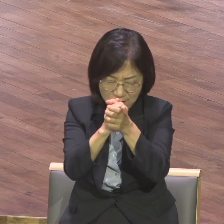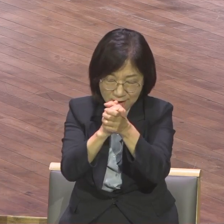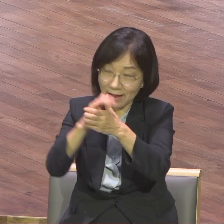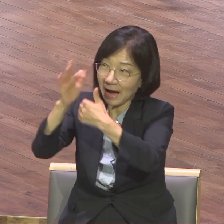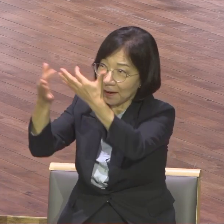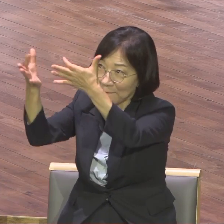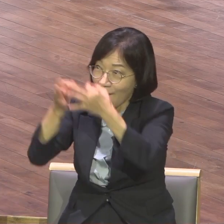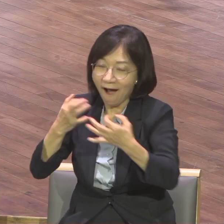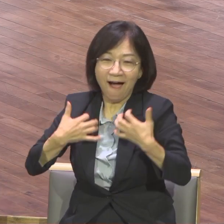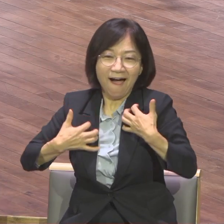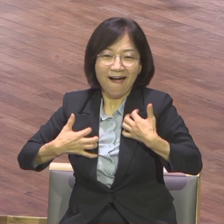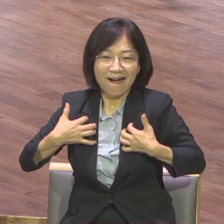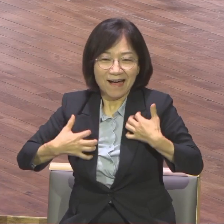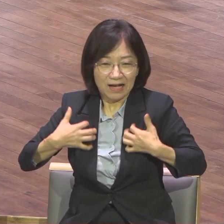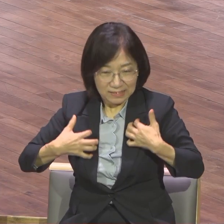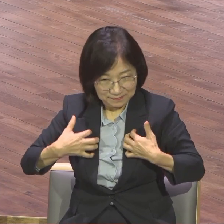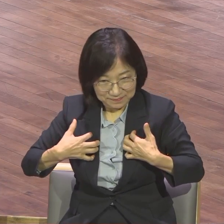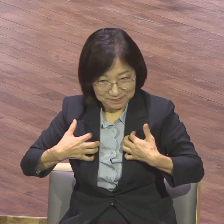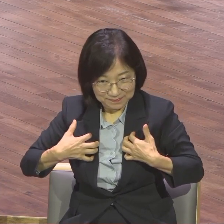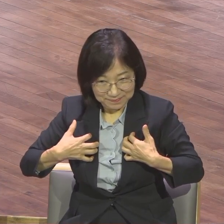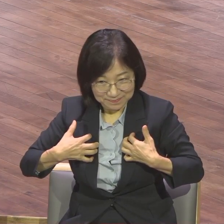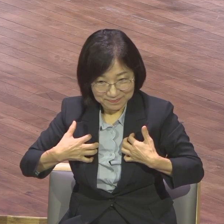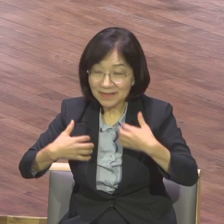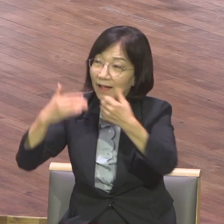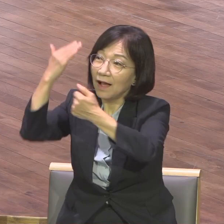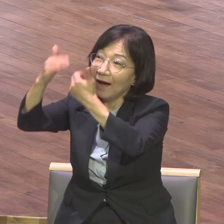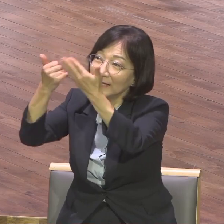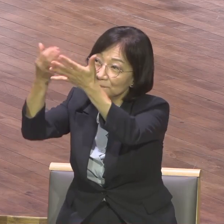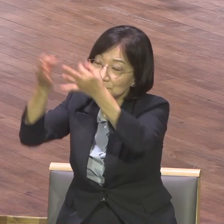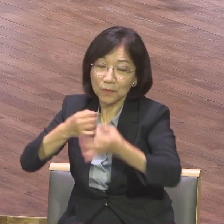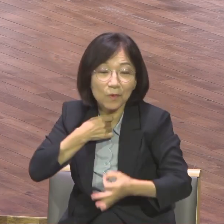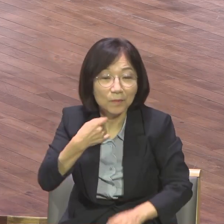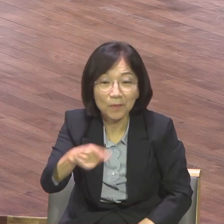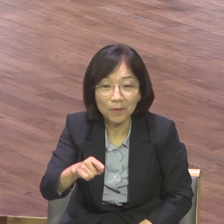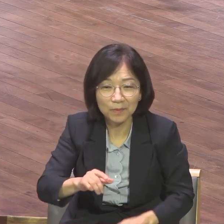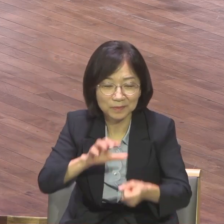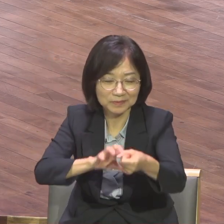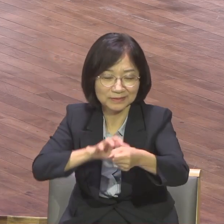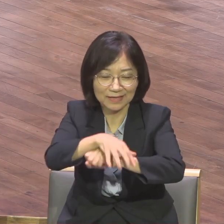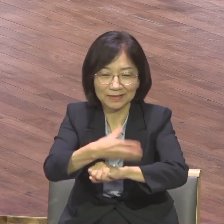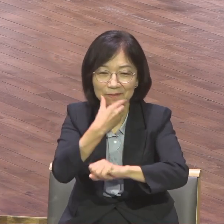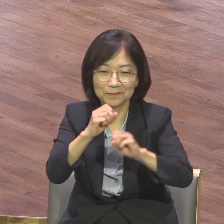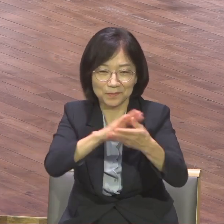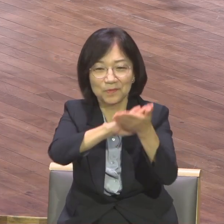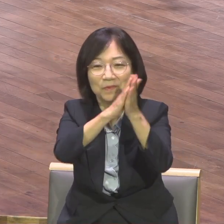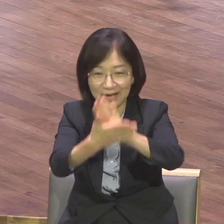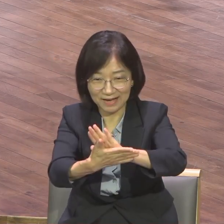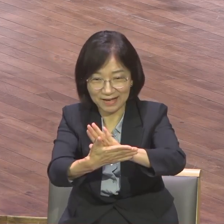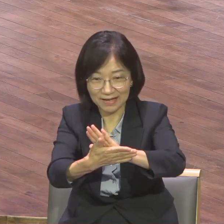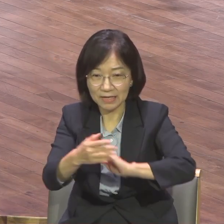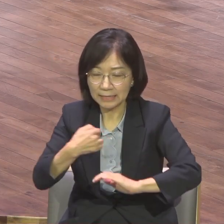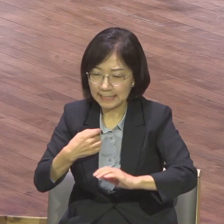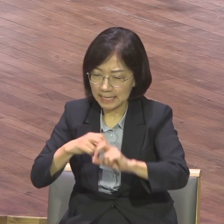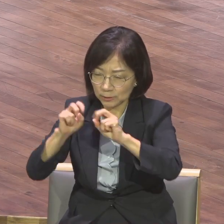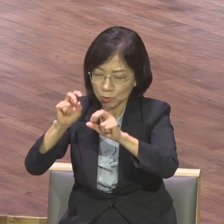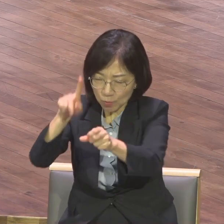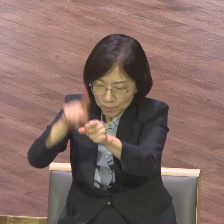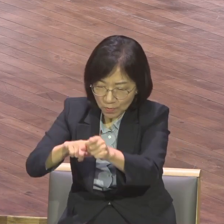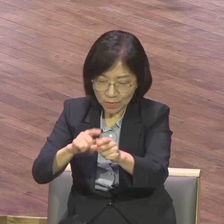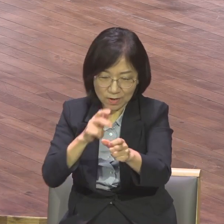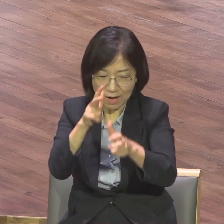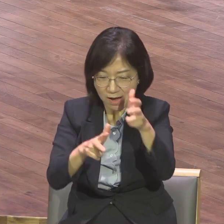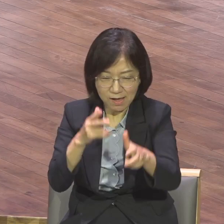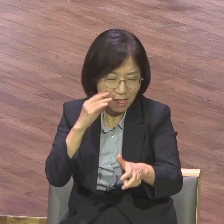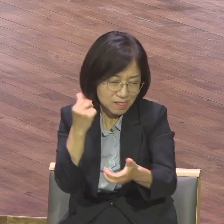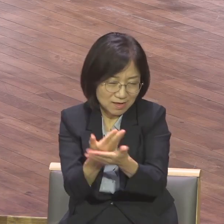없어요. 하나님이 원하는 것이 이 세계복음화인데 여기에 방향 맞추는 사업. 우리 인생의